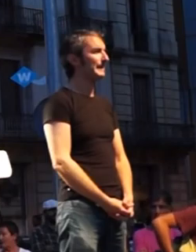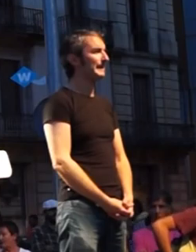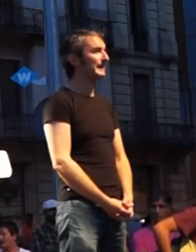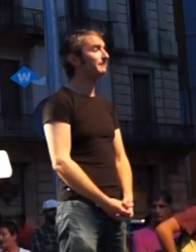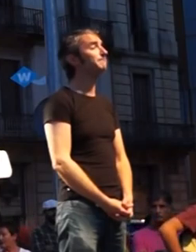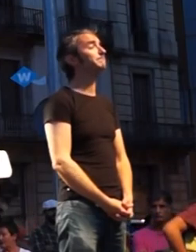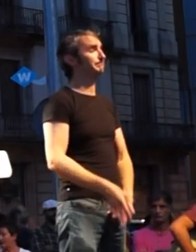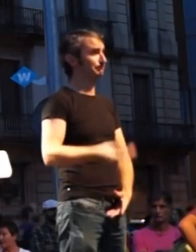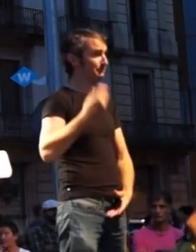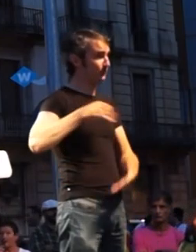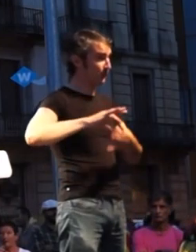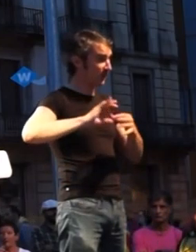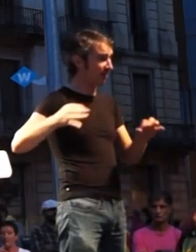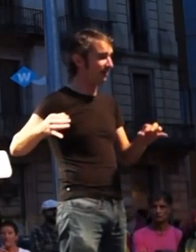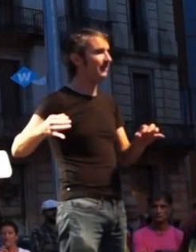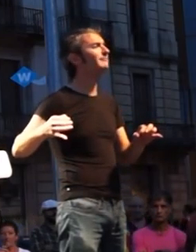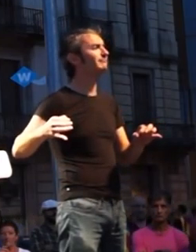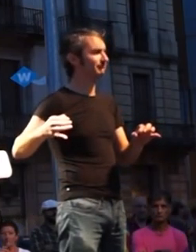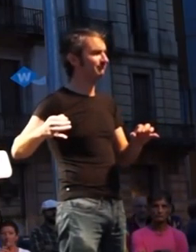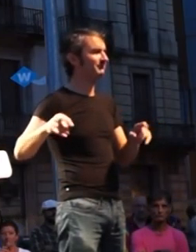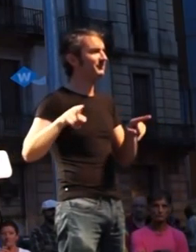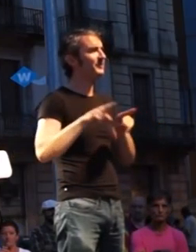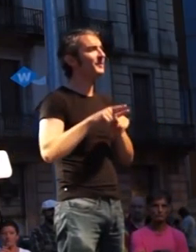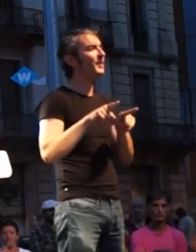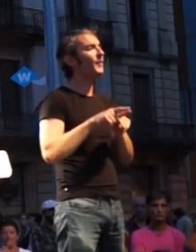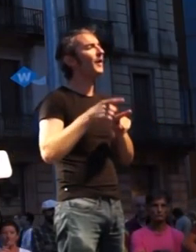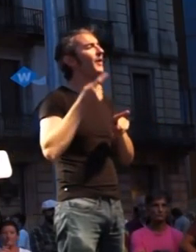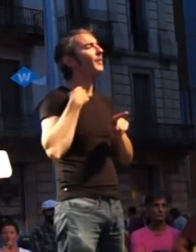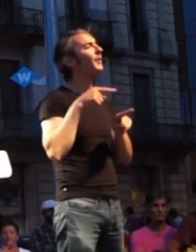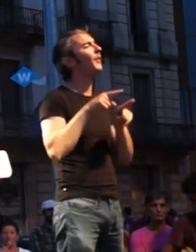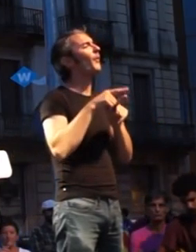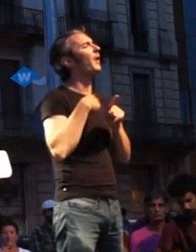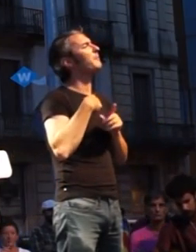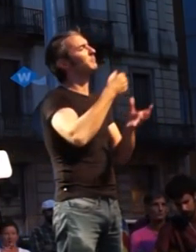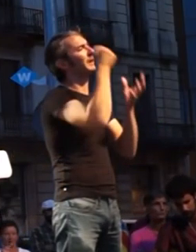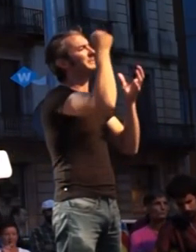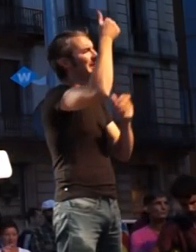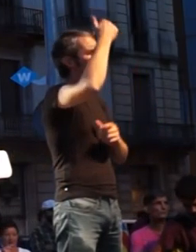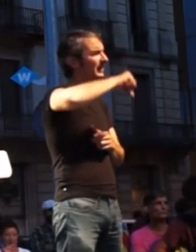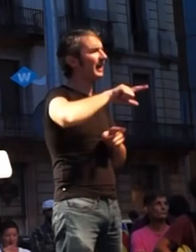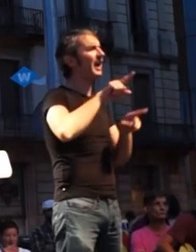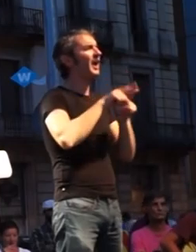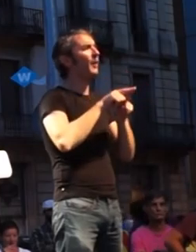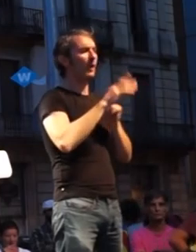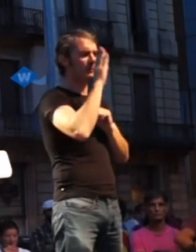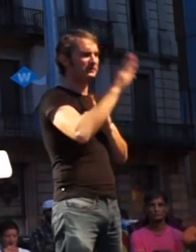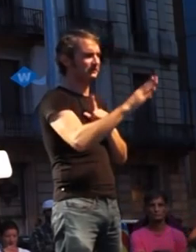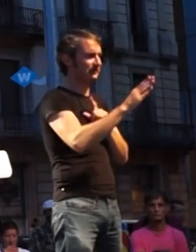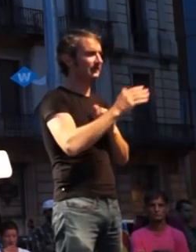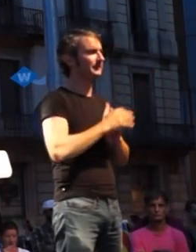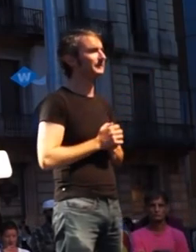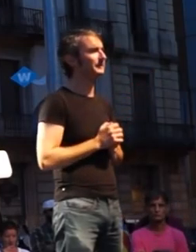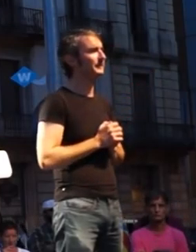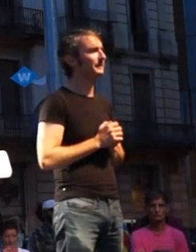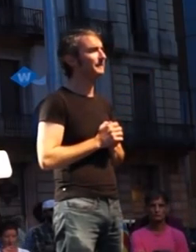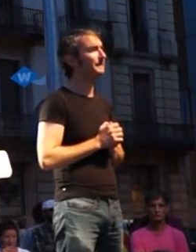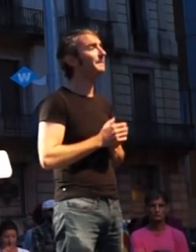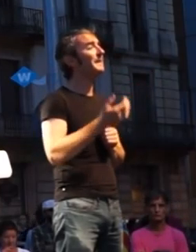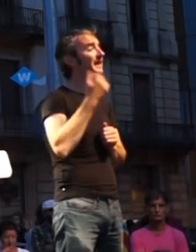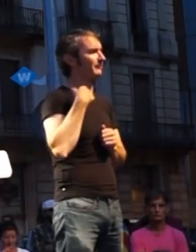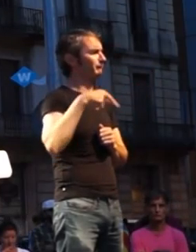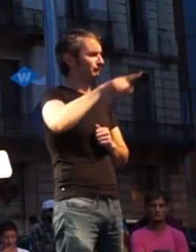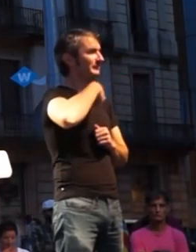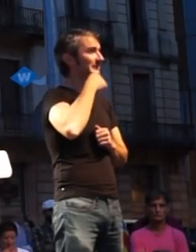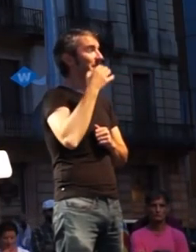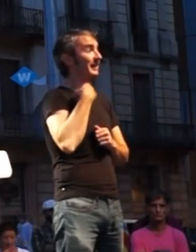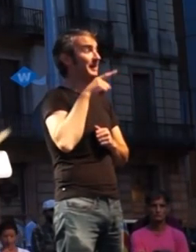Són cadenes, també, el model de llar capitalista i patriarcal, monògam i heterosexista. I ja sabem, a més,